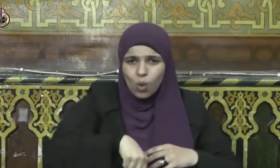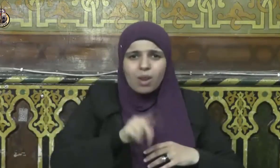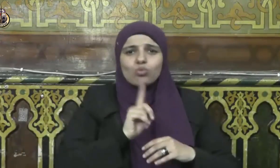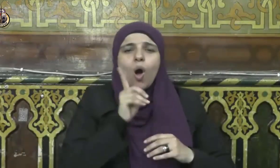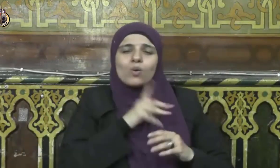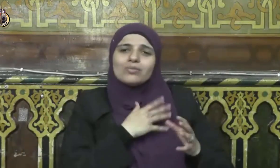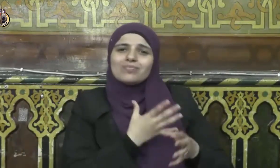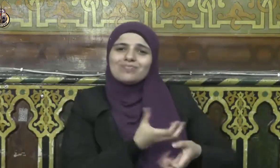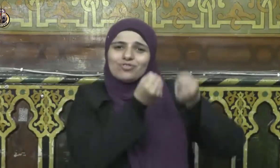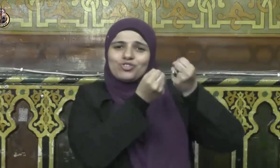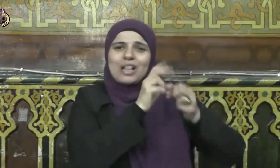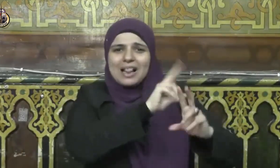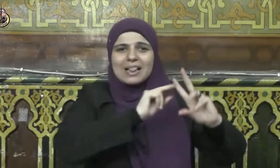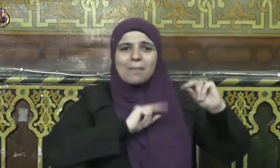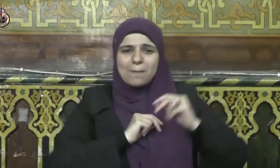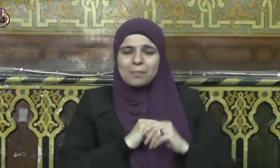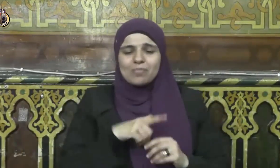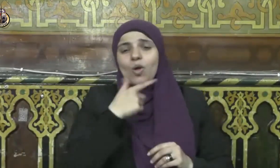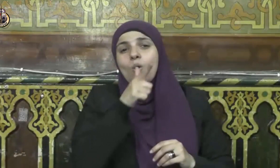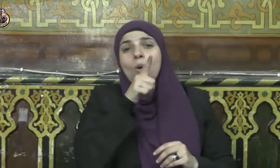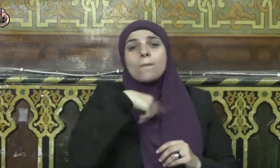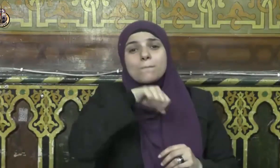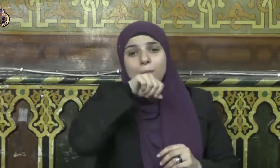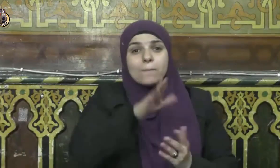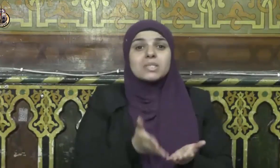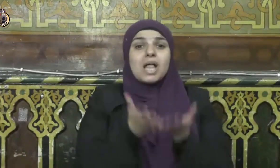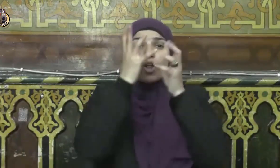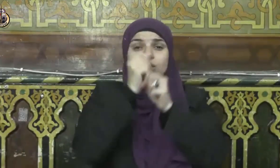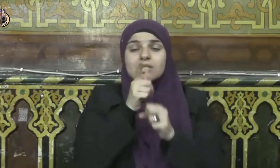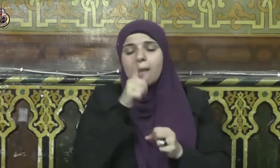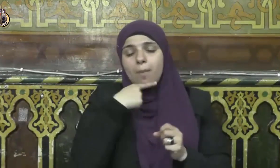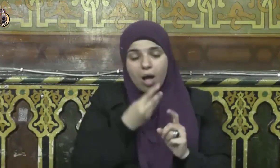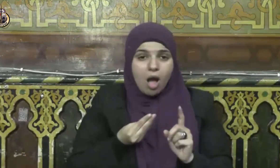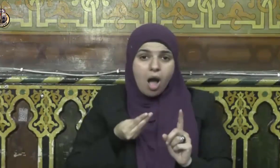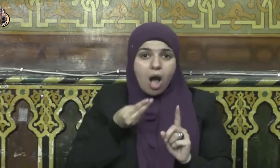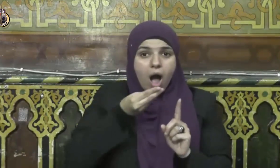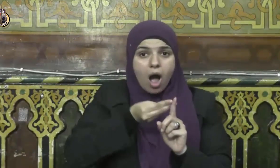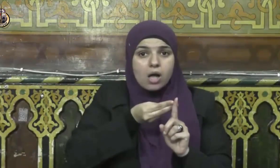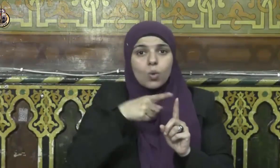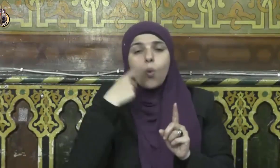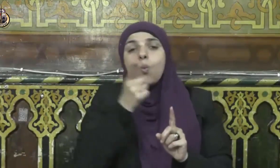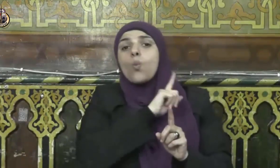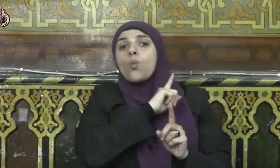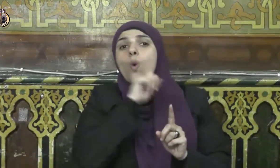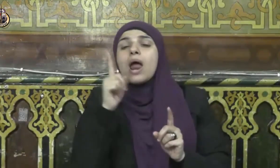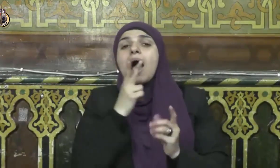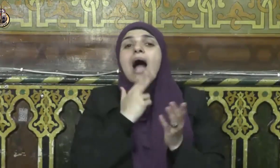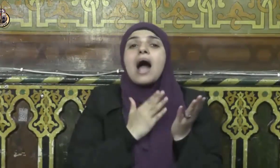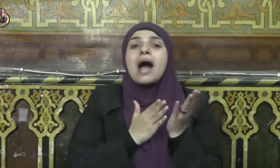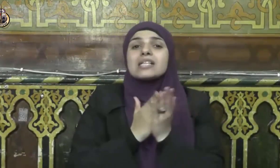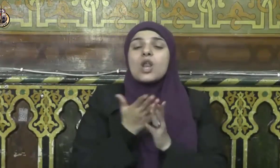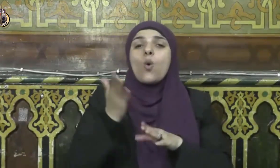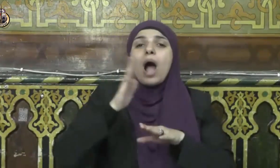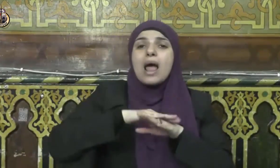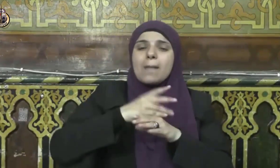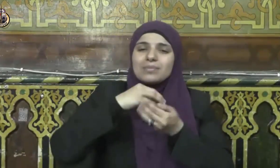ذل المسألة. ولم يقل صلى الله عليه وسلم أعطوهم ولا أحسنوا